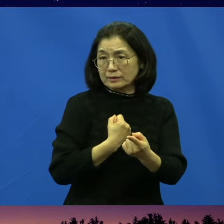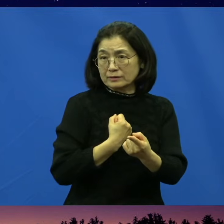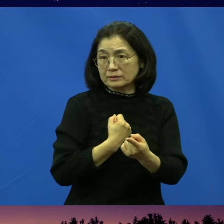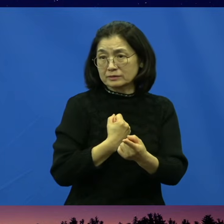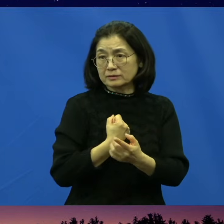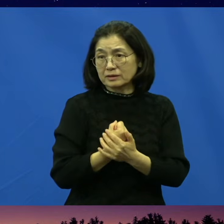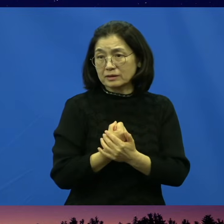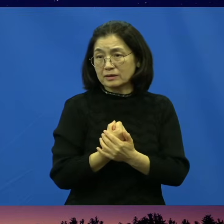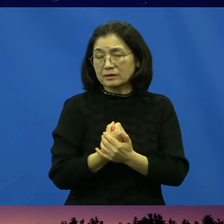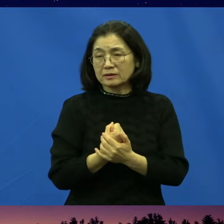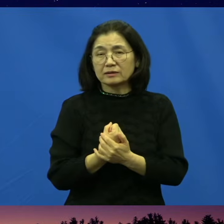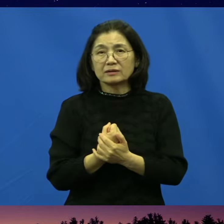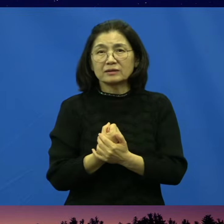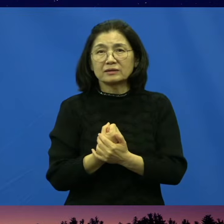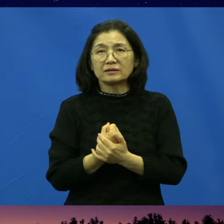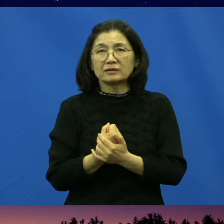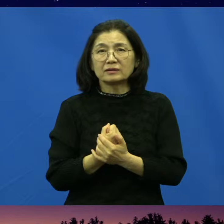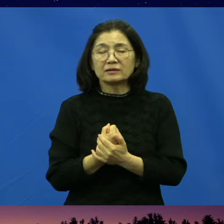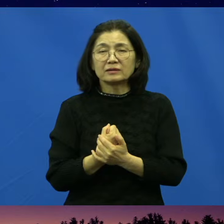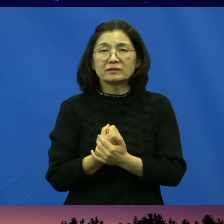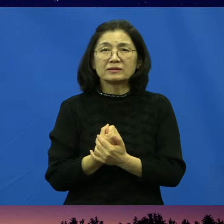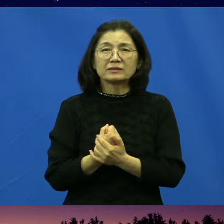맞습니다. 예수가 전부입니다.